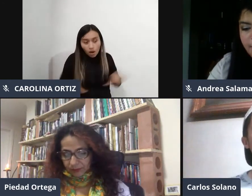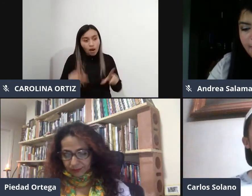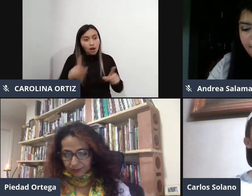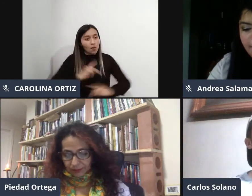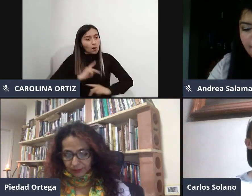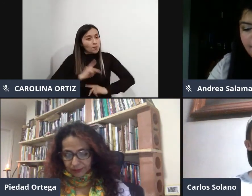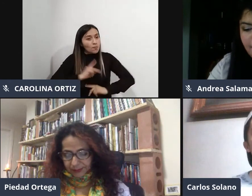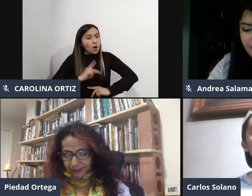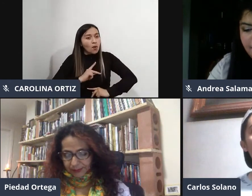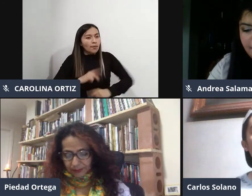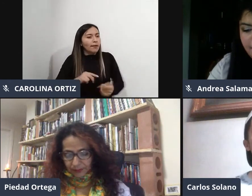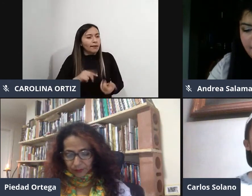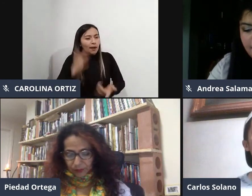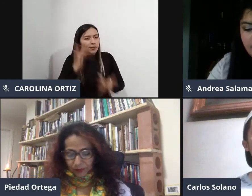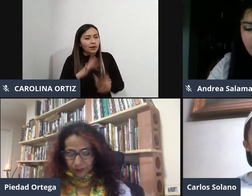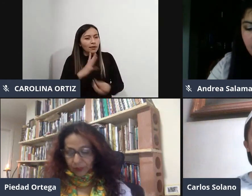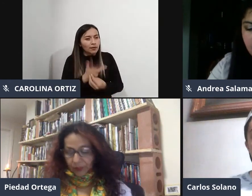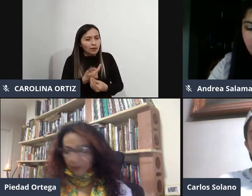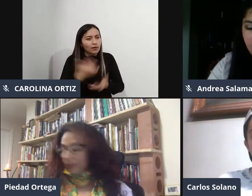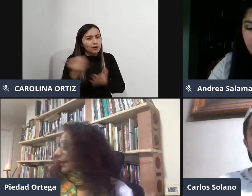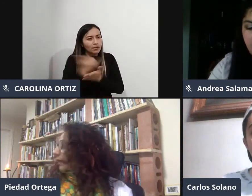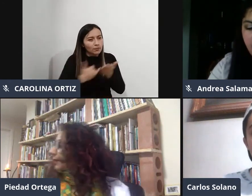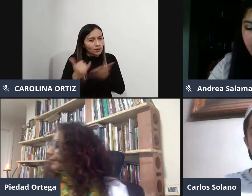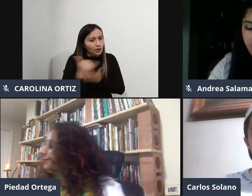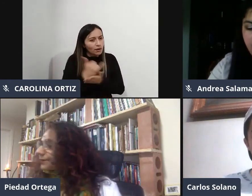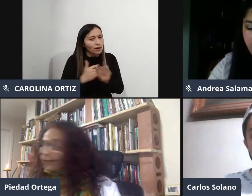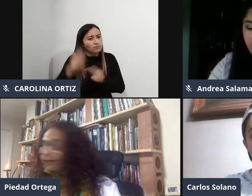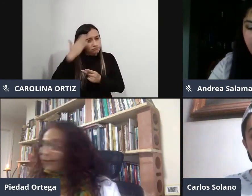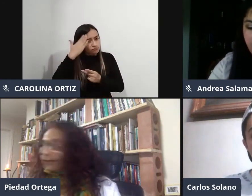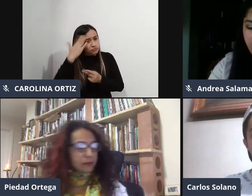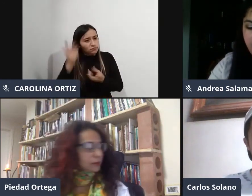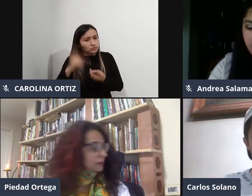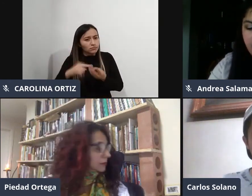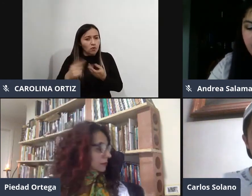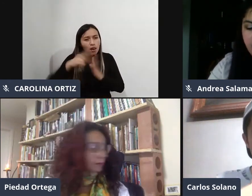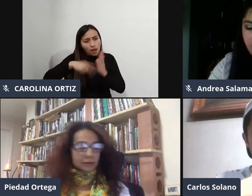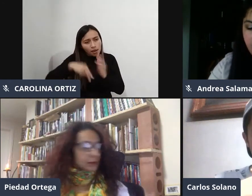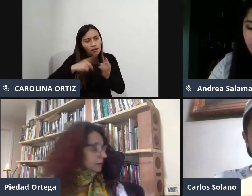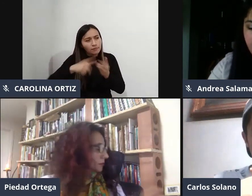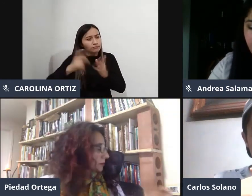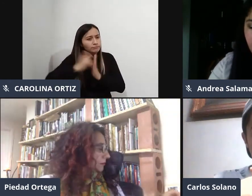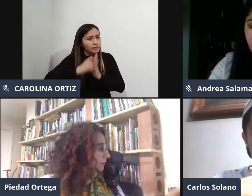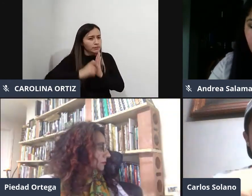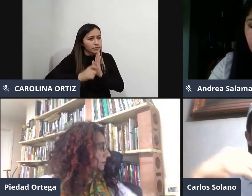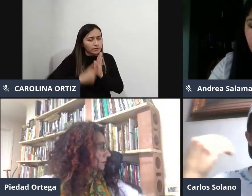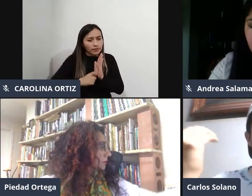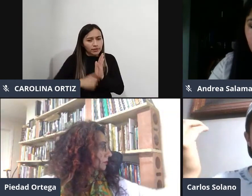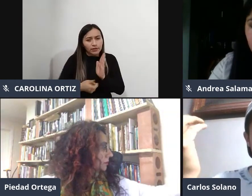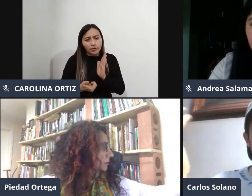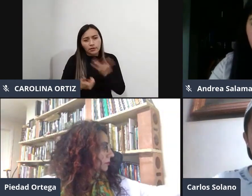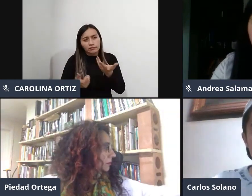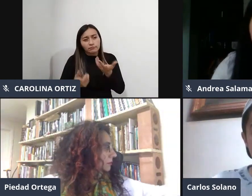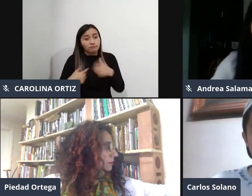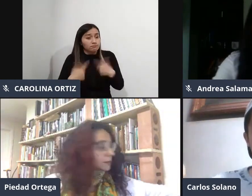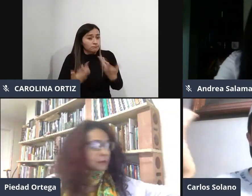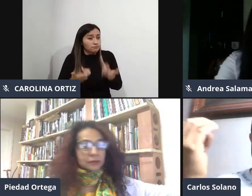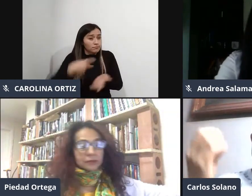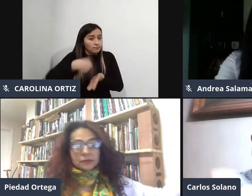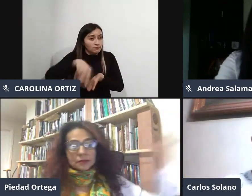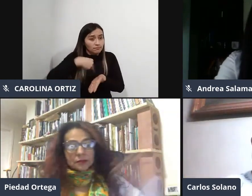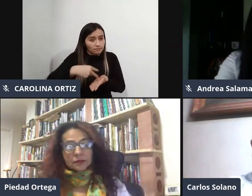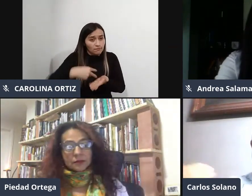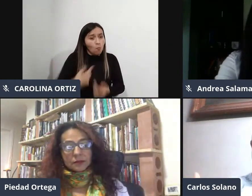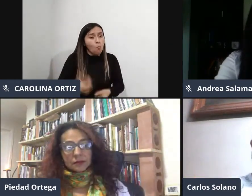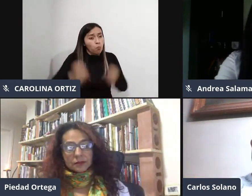algo artístico, si sé dibujar, si sé pintar, si quiero leer, si quiero escribir, si quiero danzar, poder hacerlo,